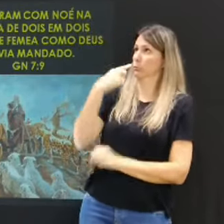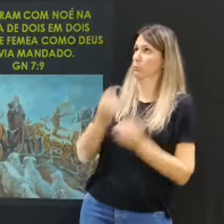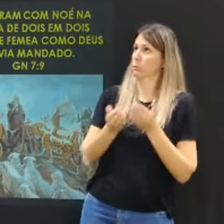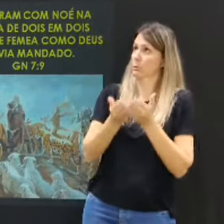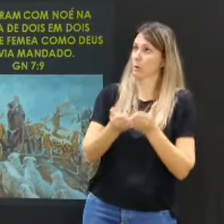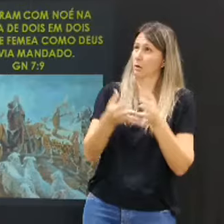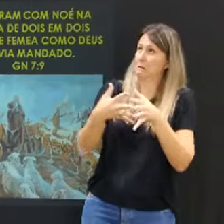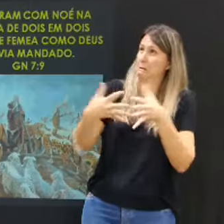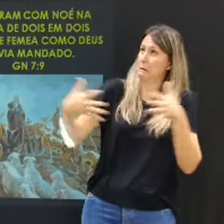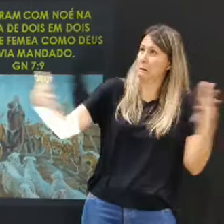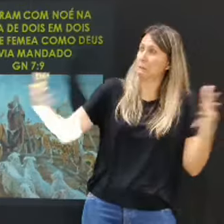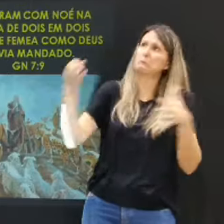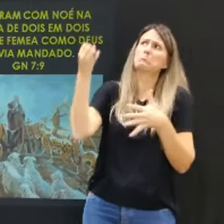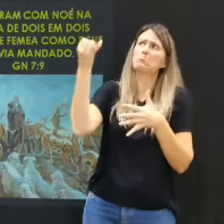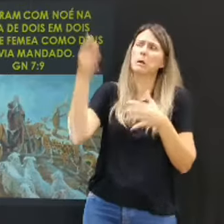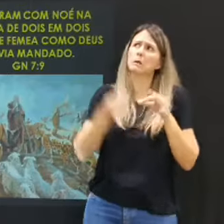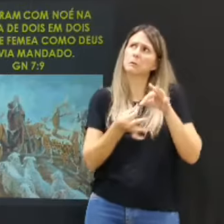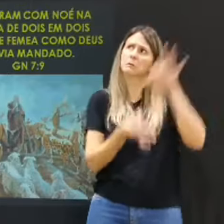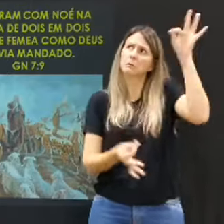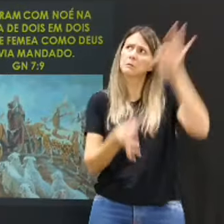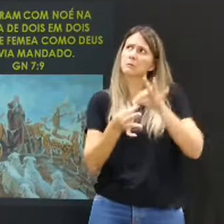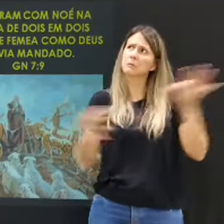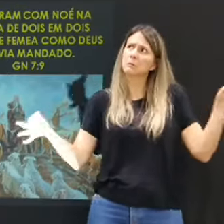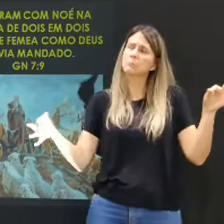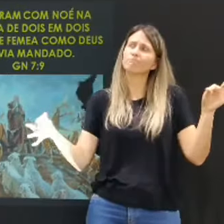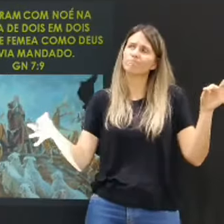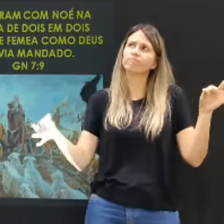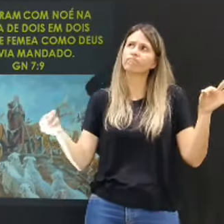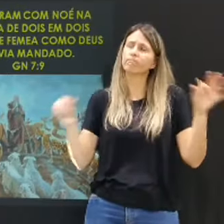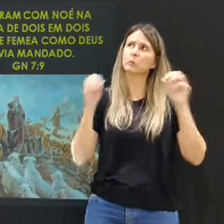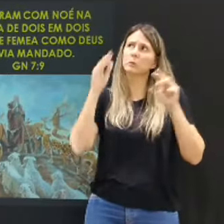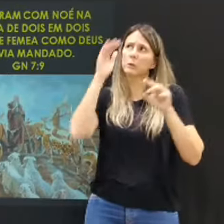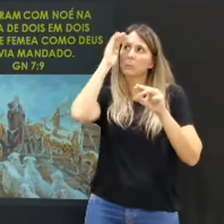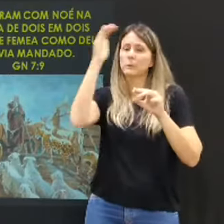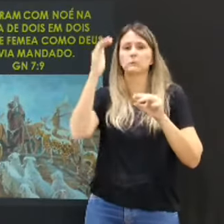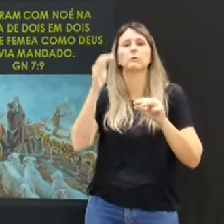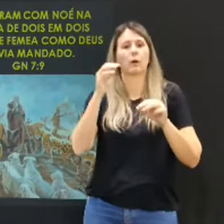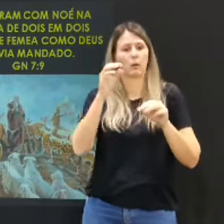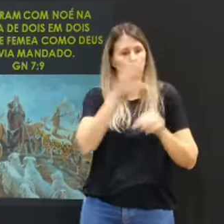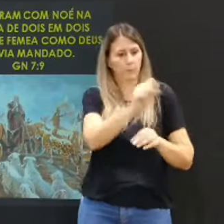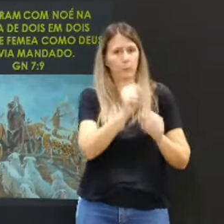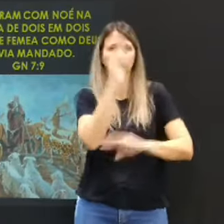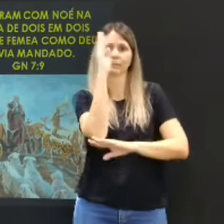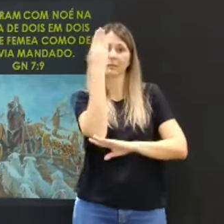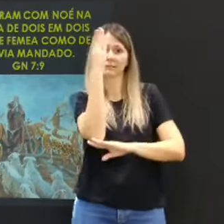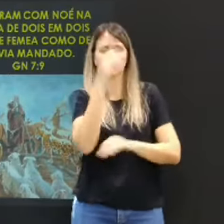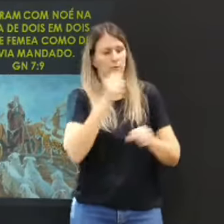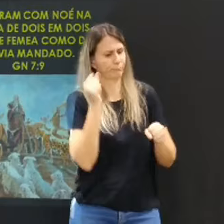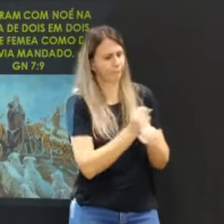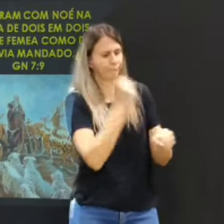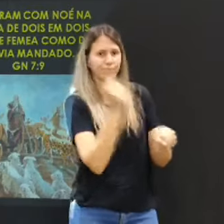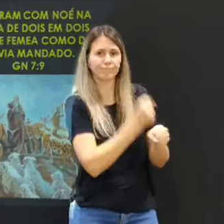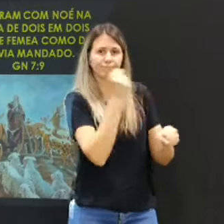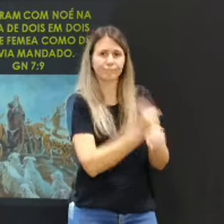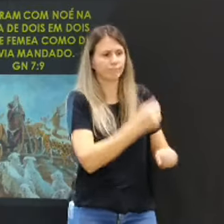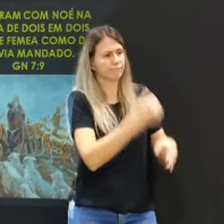havia mandado a construção da arca. E Deus deu as medidas. E Noé, o que ele fez? Ele